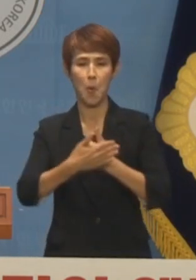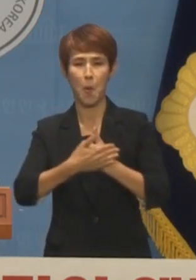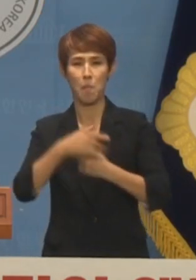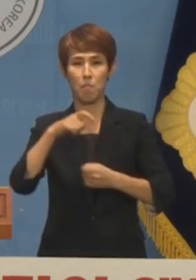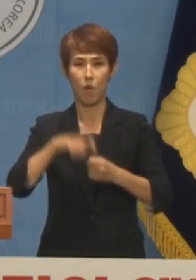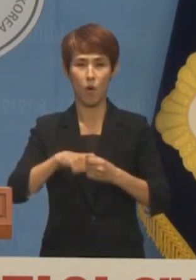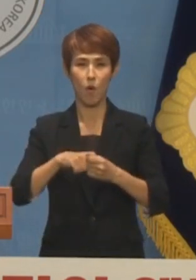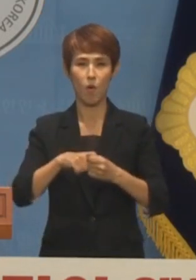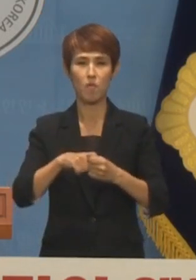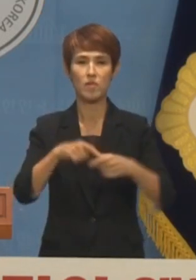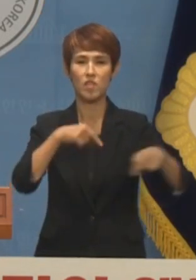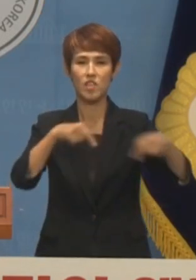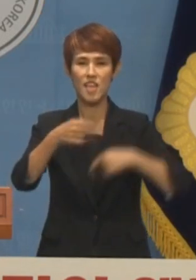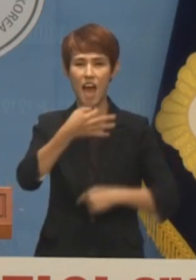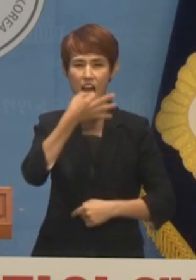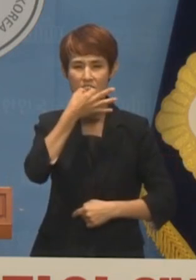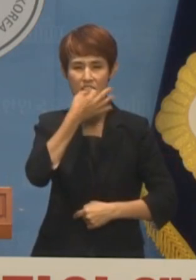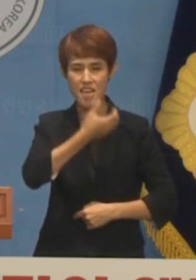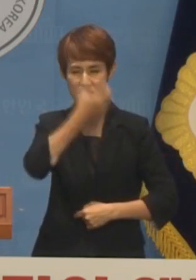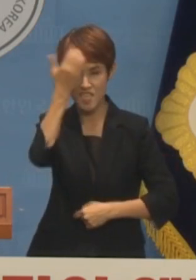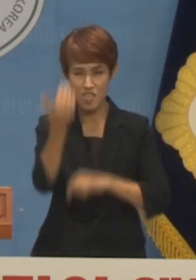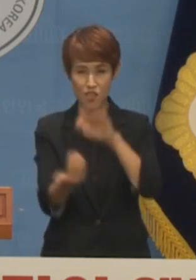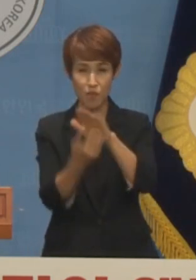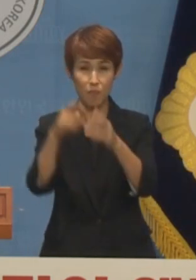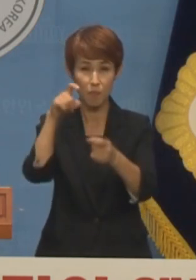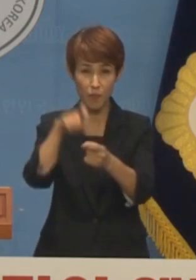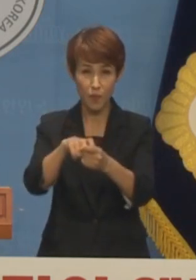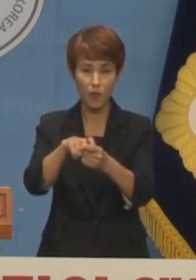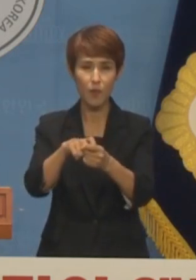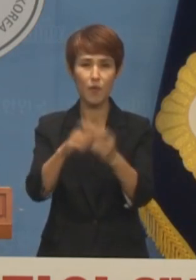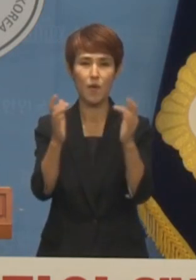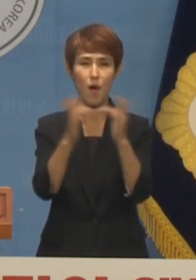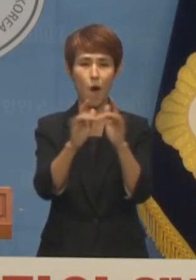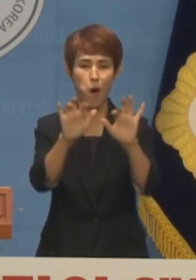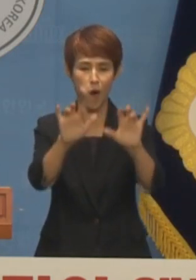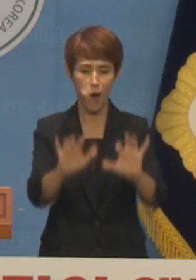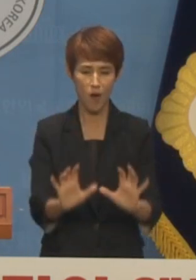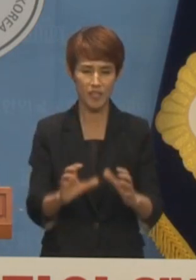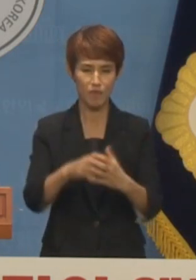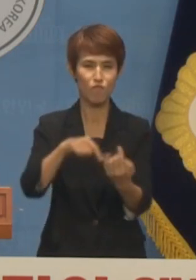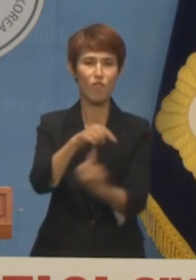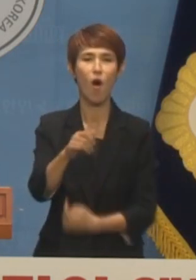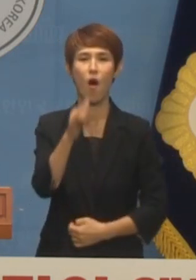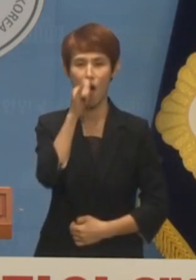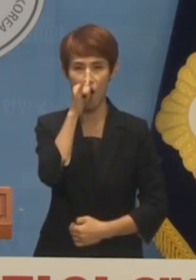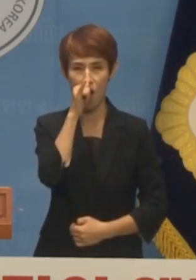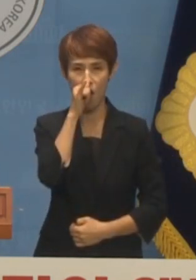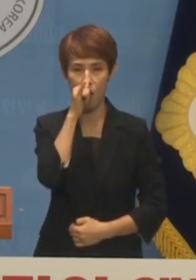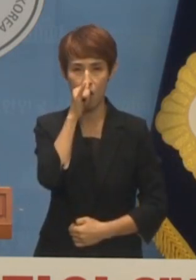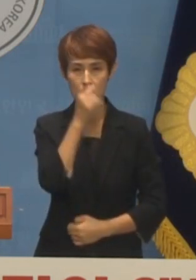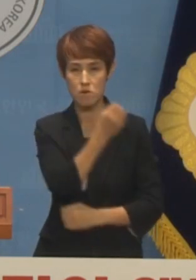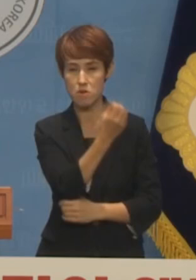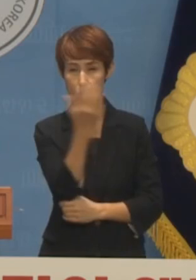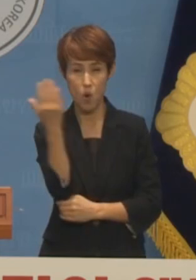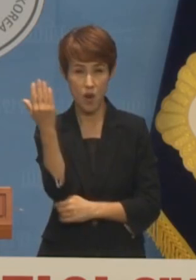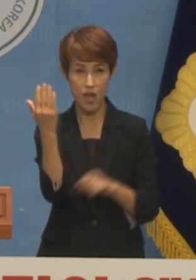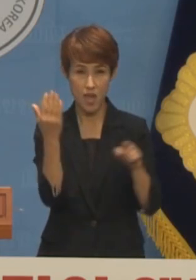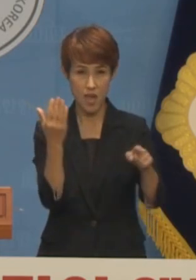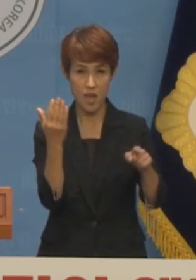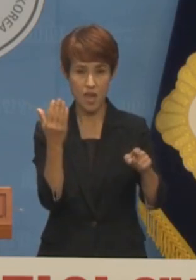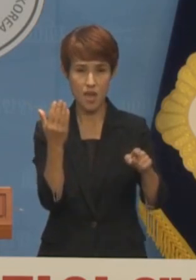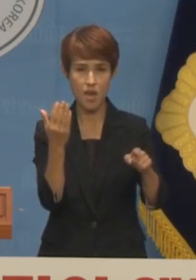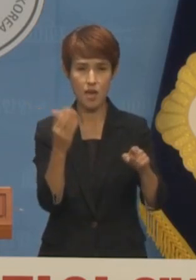통해 정치적 야망을 실현할 사적인 목적으로 댓글팀을 운영하는 방법으로 특정 언론 기사에